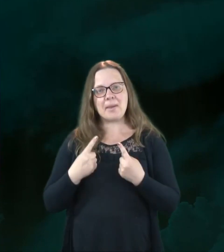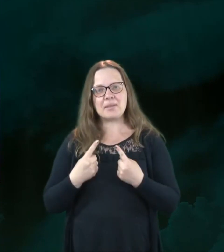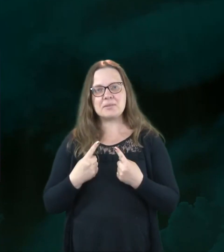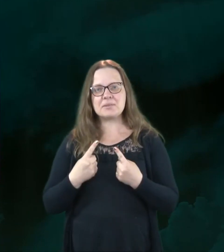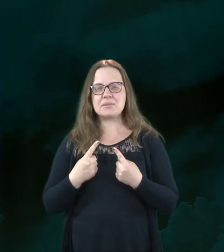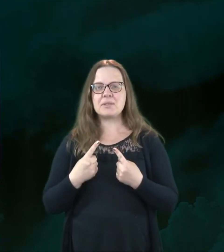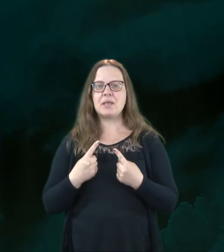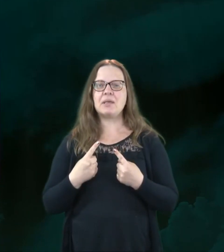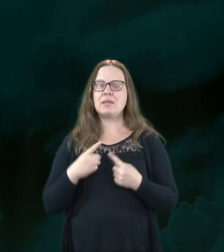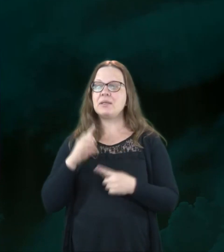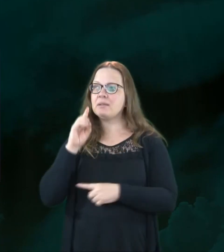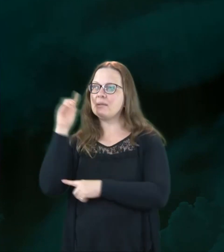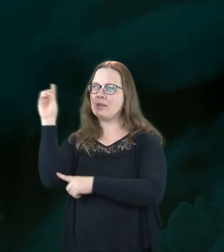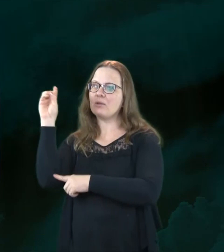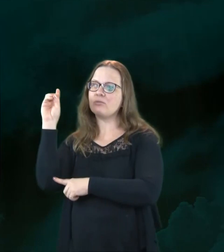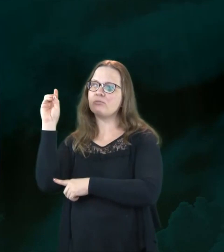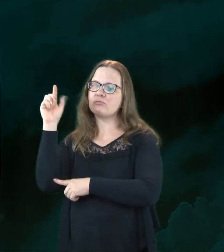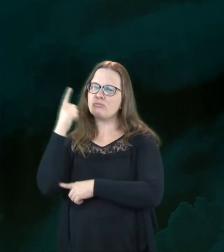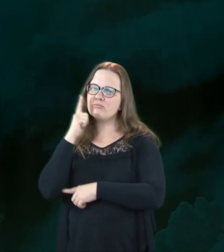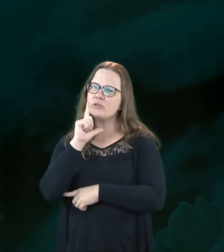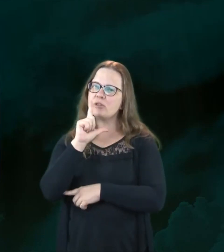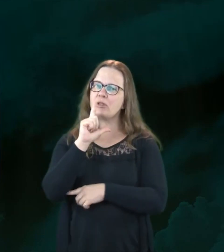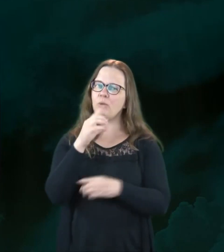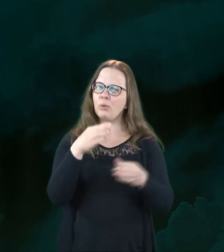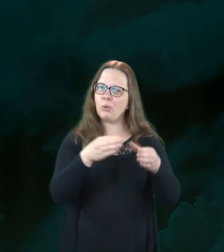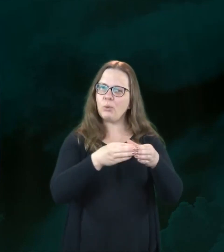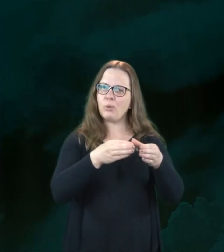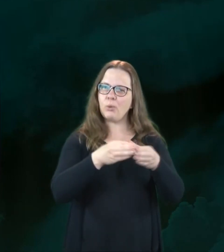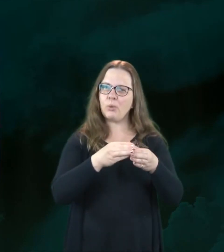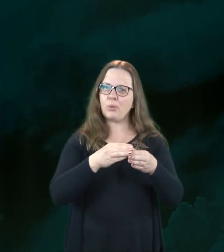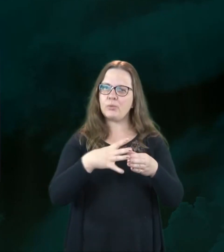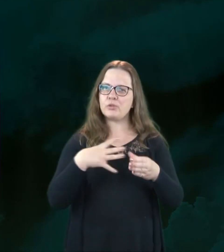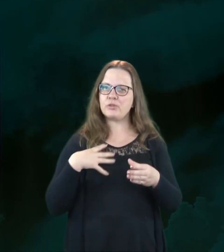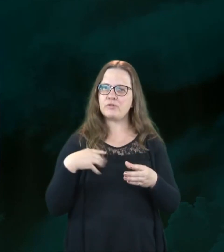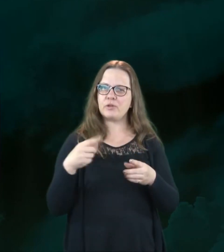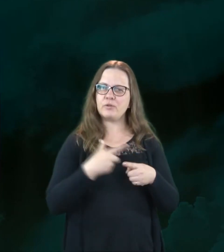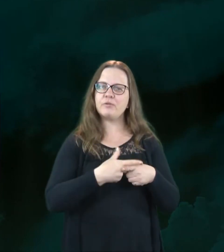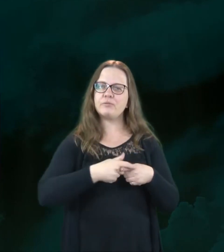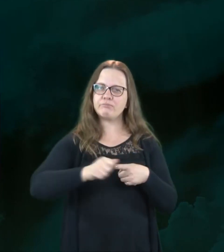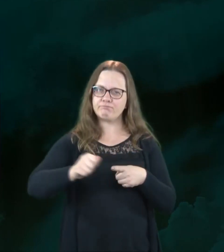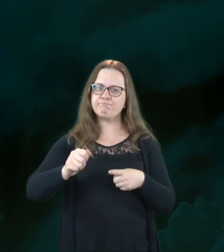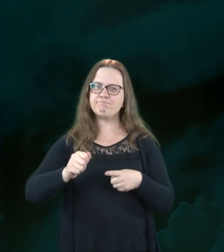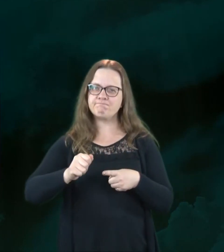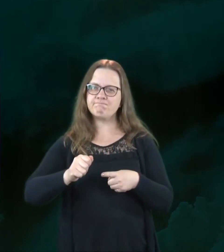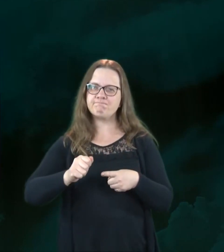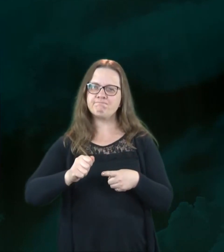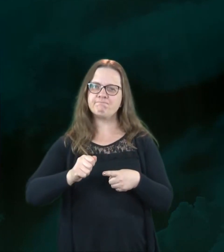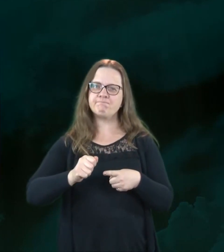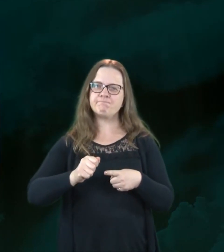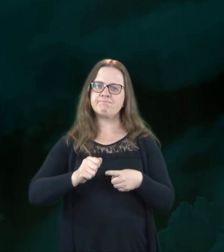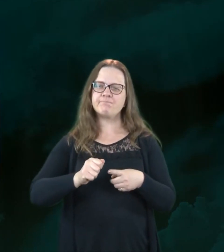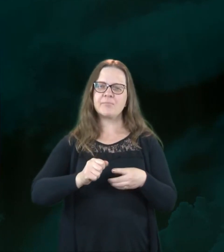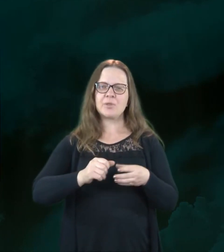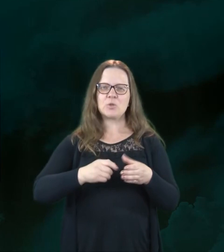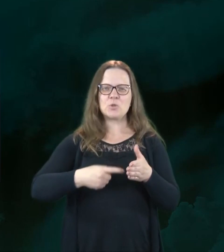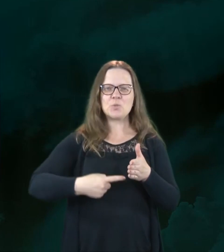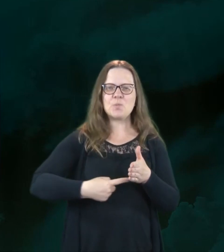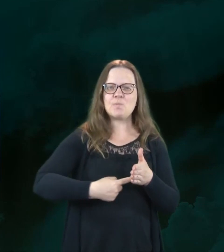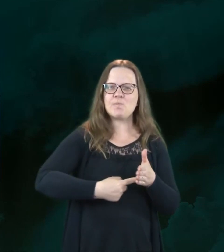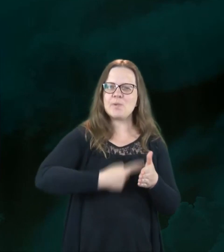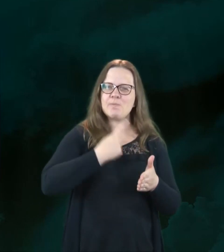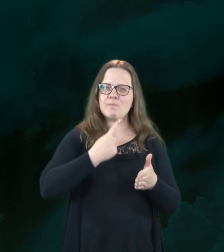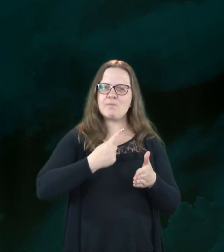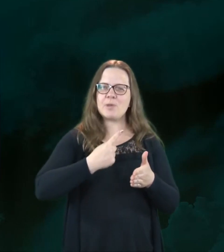vencedores, que ele consiga um grupo de vencedores, ele consiga um filho varão, que sejam os primeiros